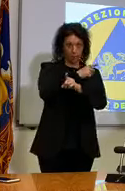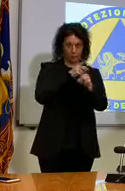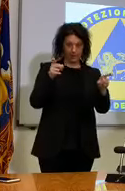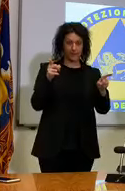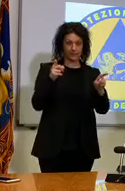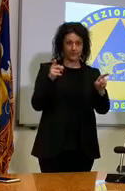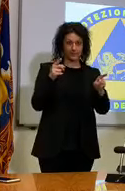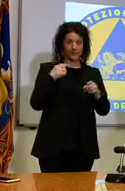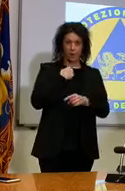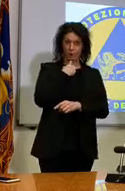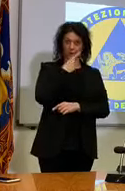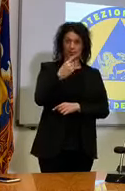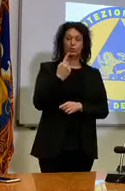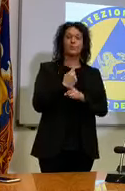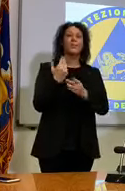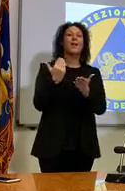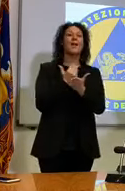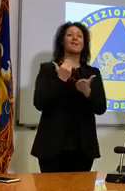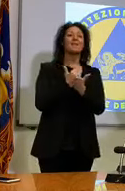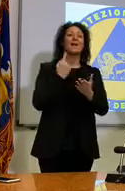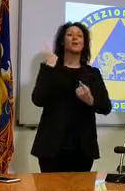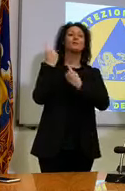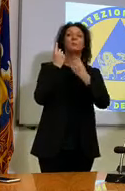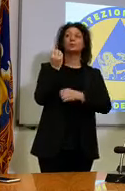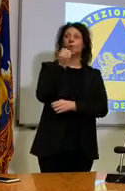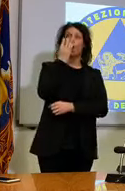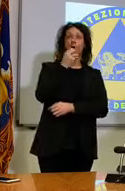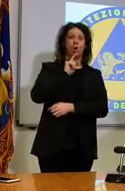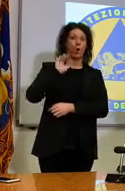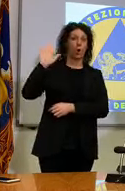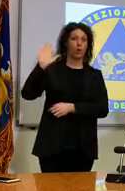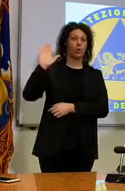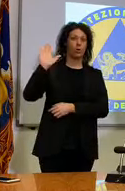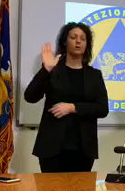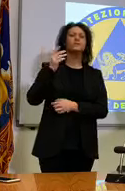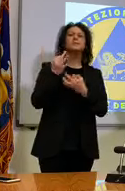premi Nobel, l'effetto Hong Kong significa che hanno chiuso le terapie intensive,